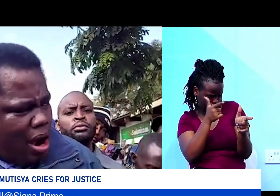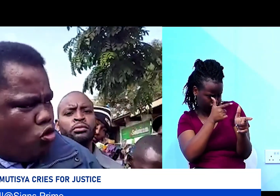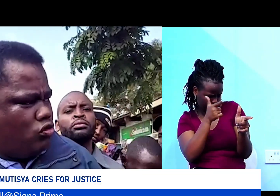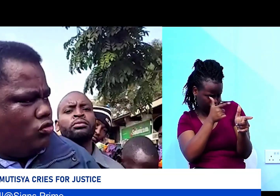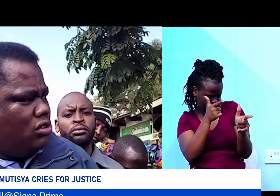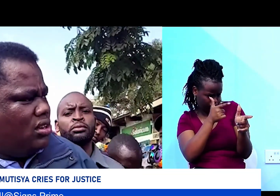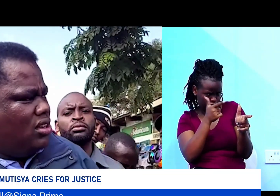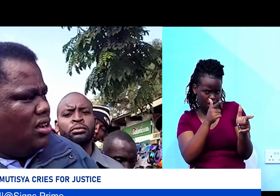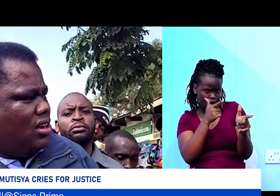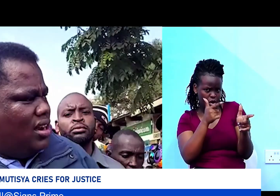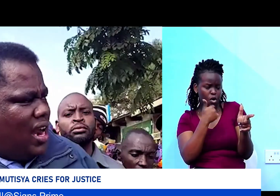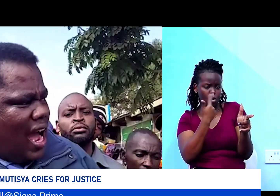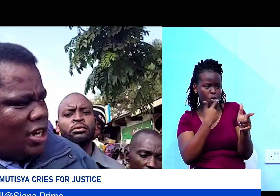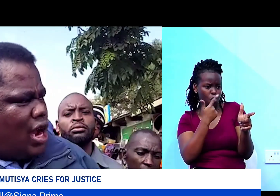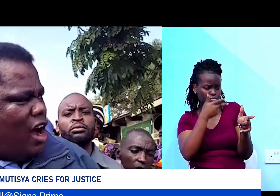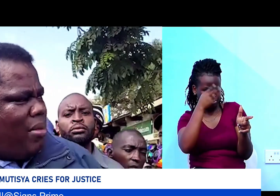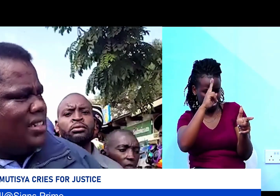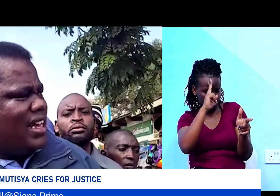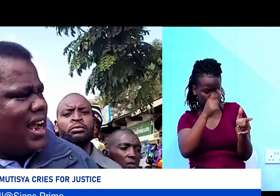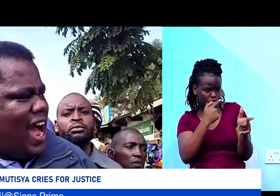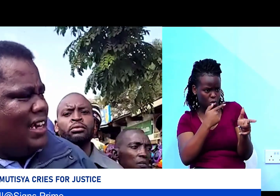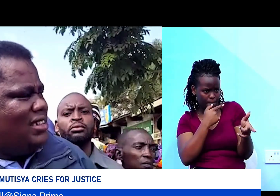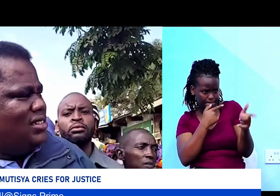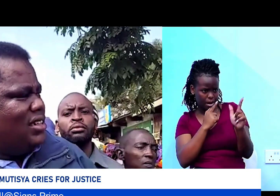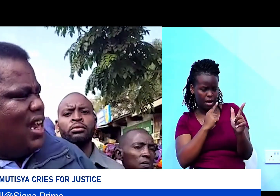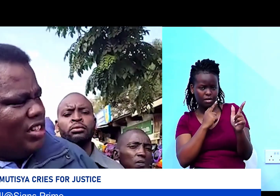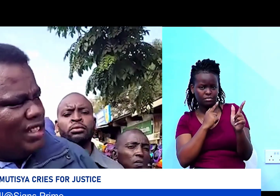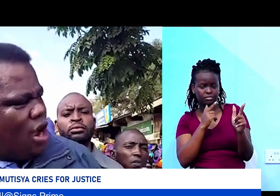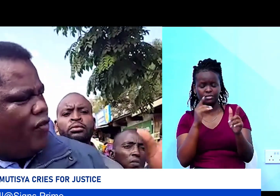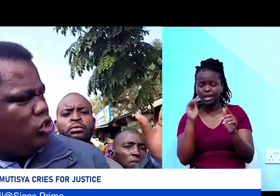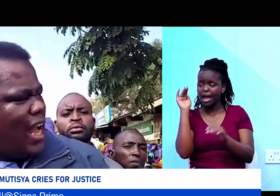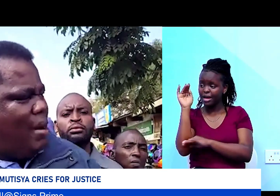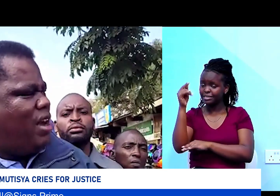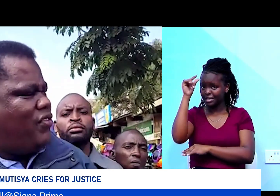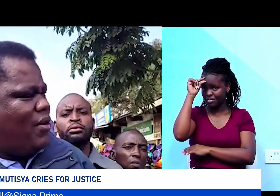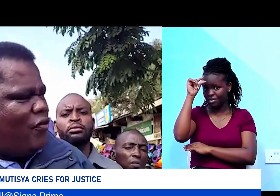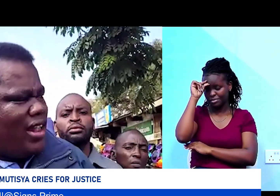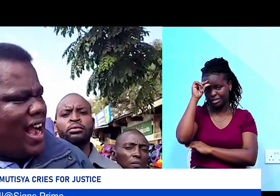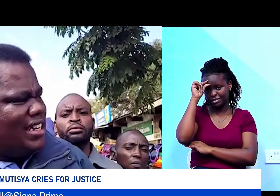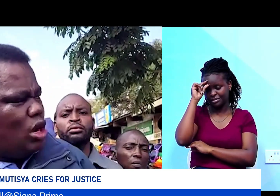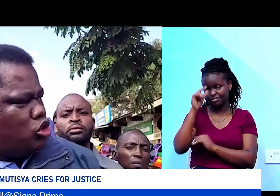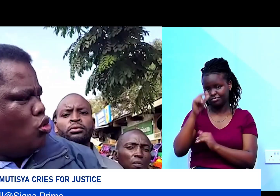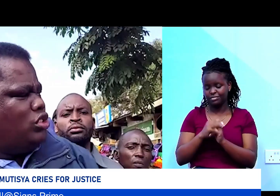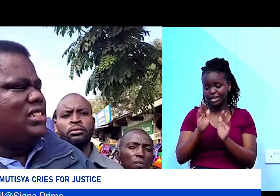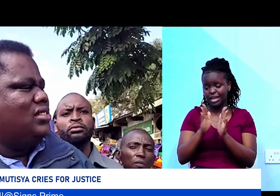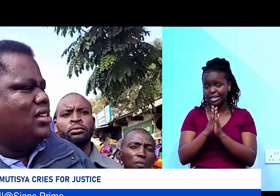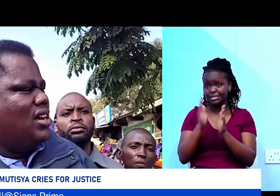huu. Na tunaomba serikali na vitengo vya usalama vinavyofanya kazi ya uchunguzi